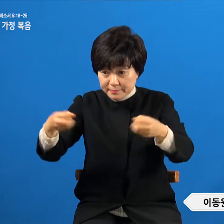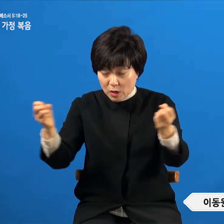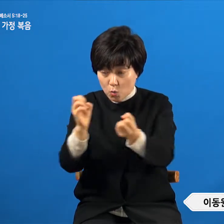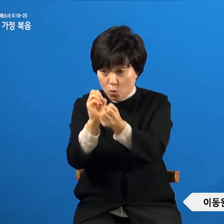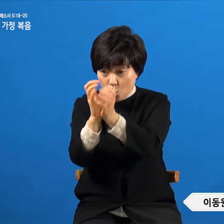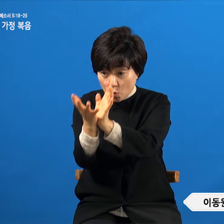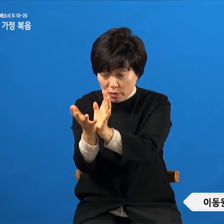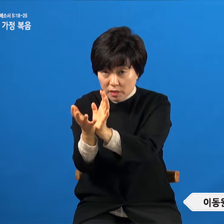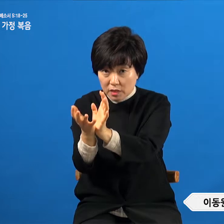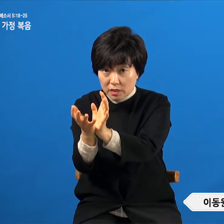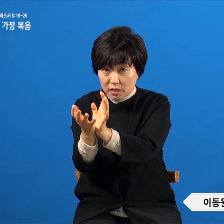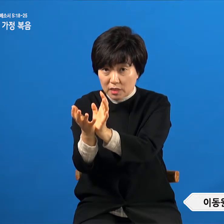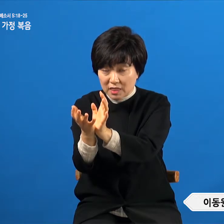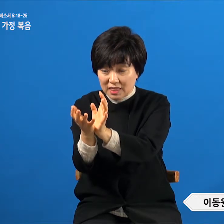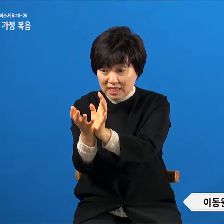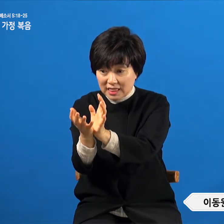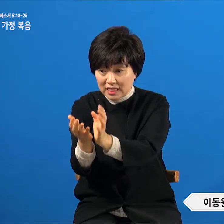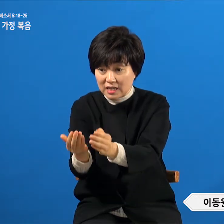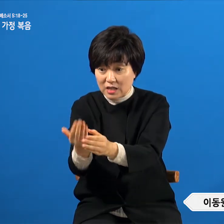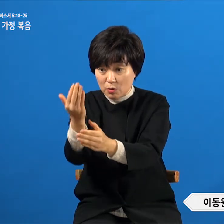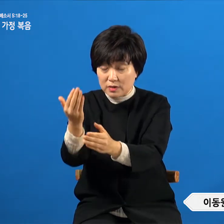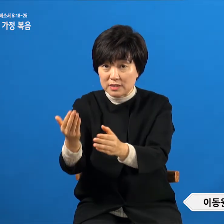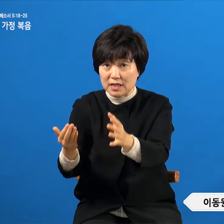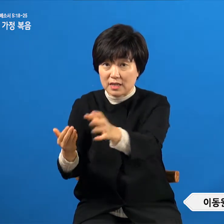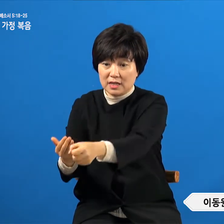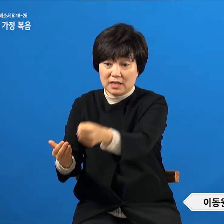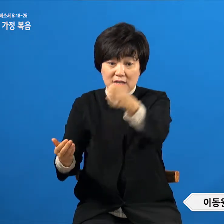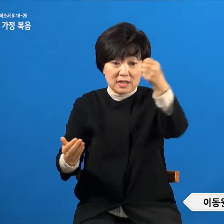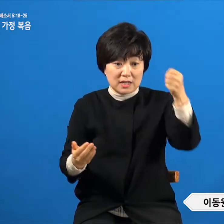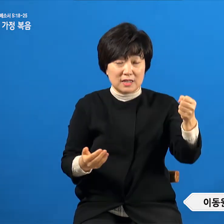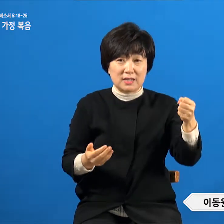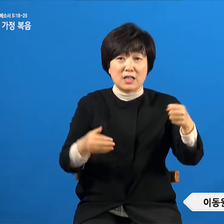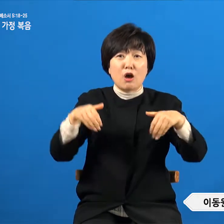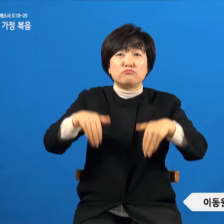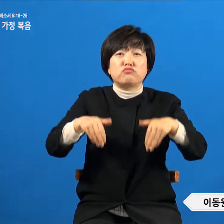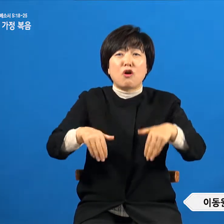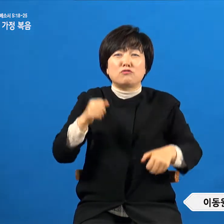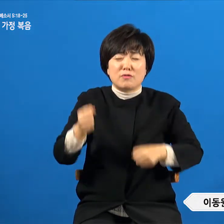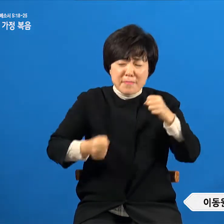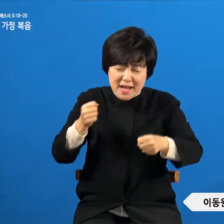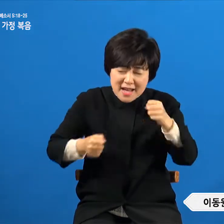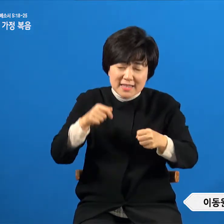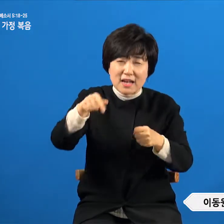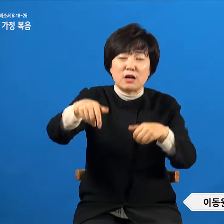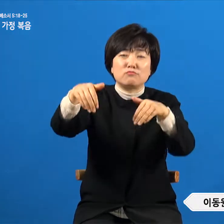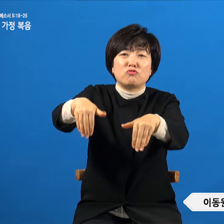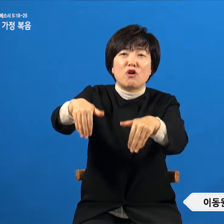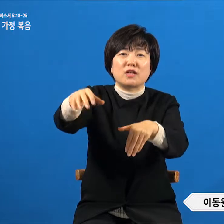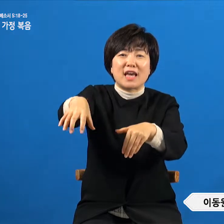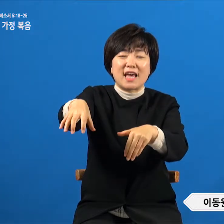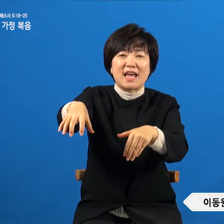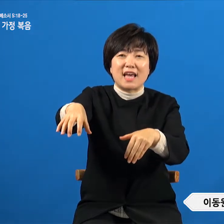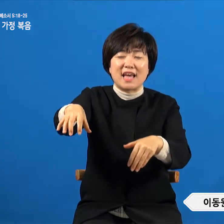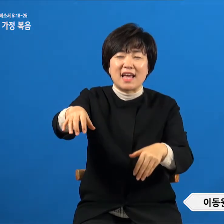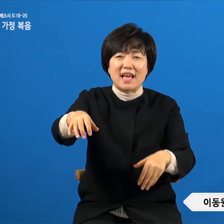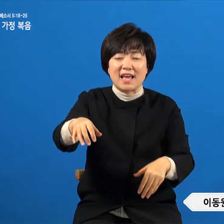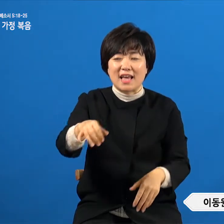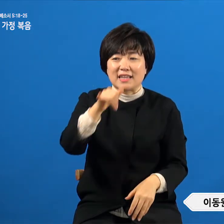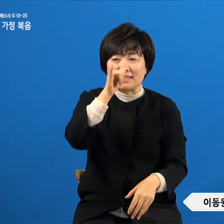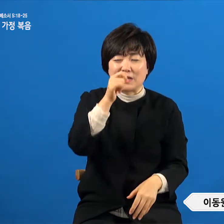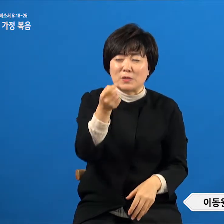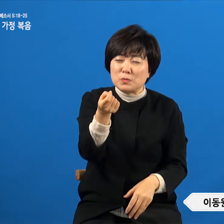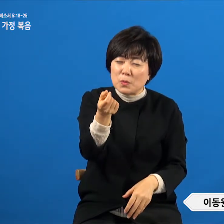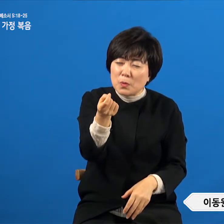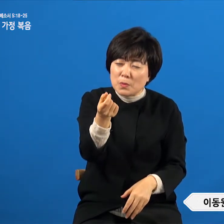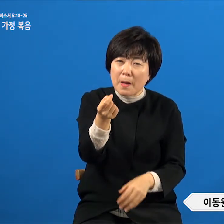중에 꽃이 나오자마자 아담은 꽃을 집더니 부엌으로 달려가더래요. 부엌에 있었던